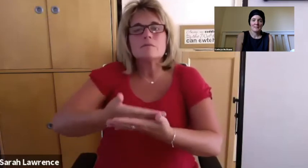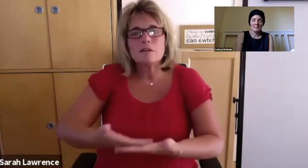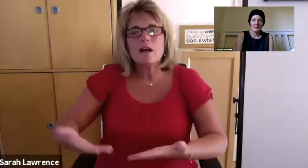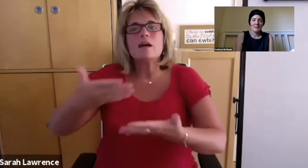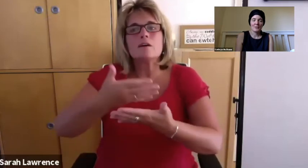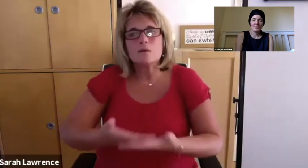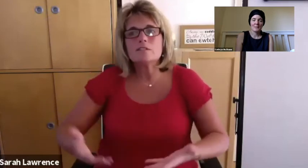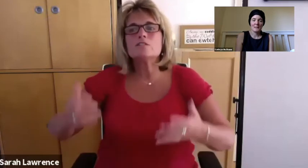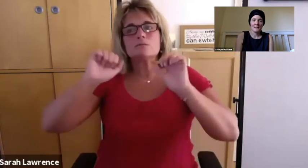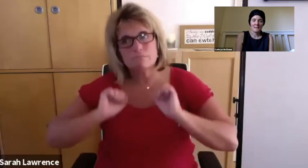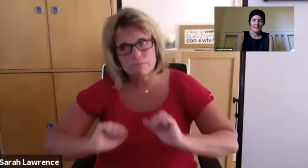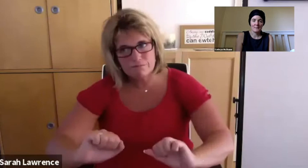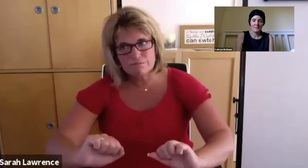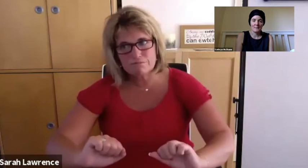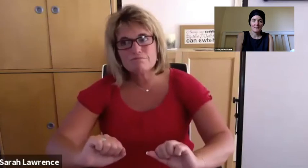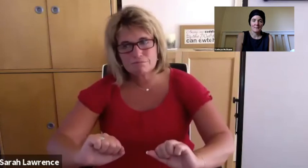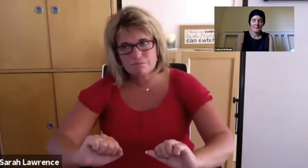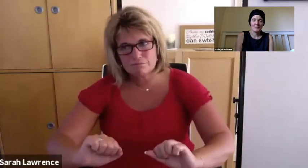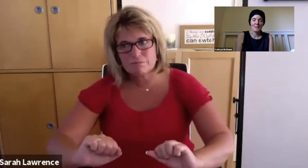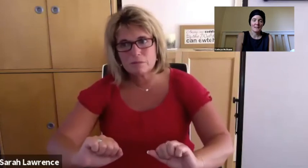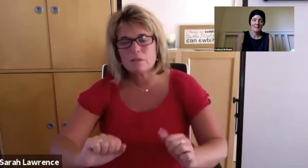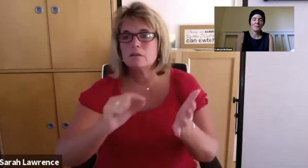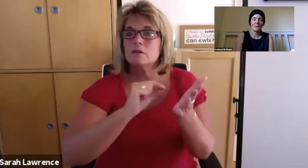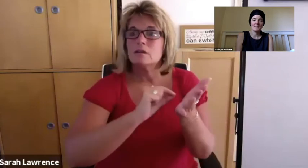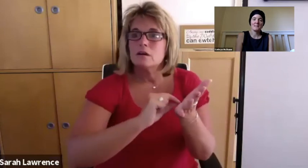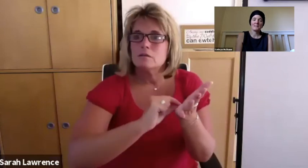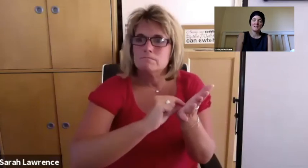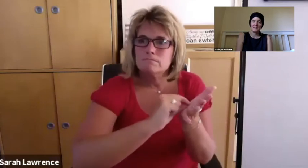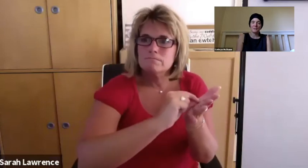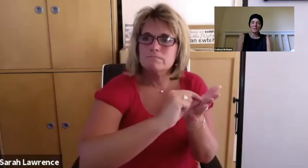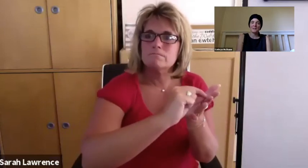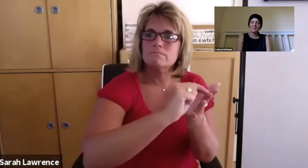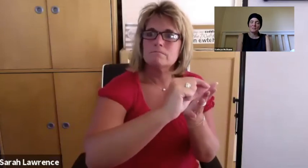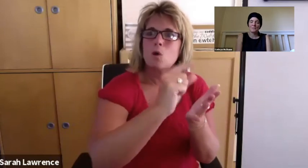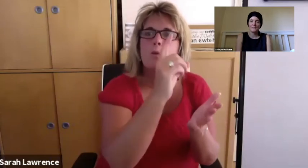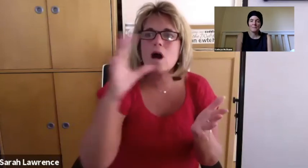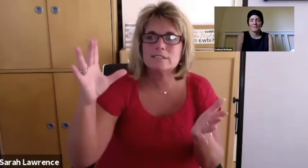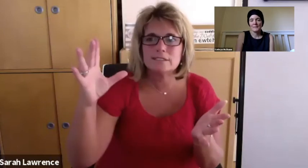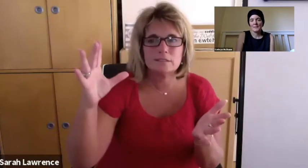Dyma'r arwydd am iaith. So iaith a wedyn yr un arwydd eto.